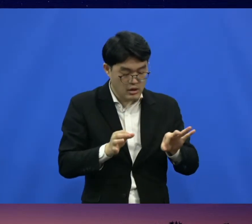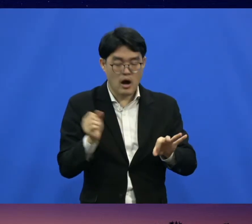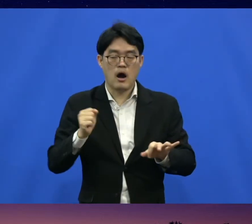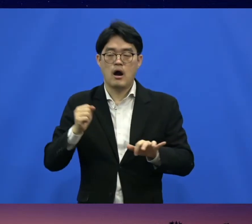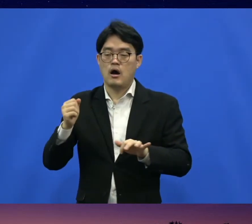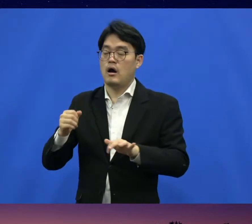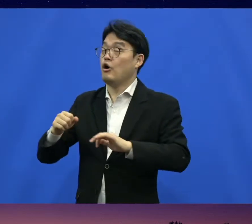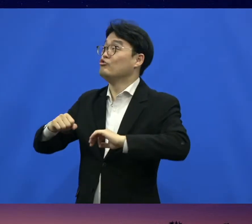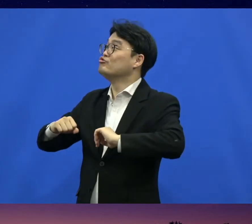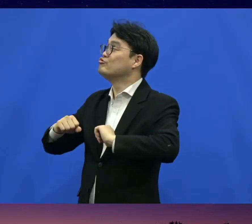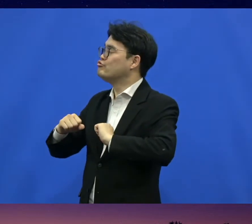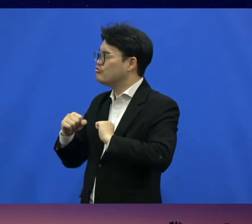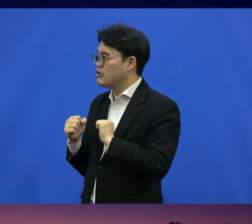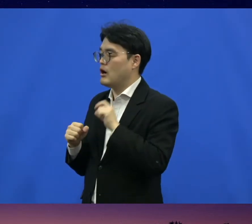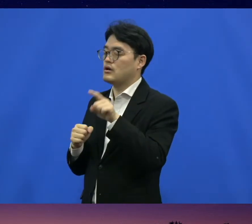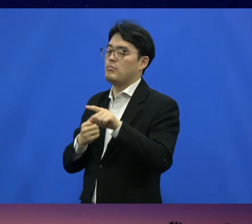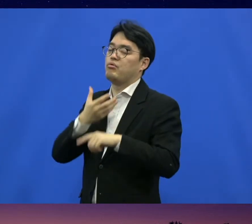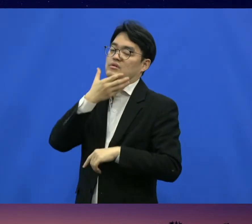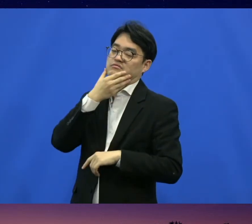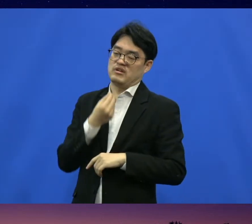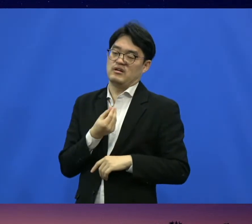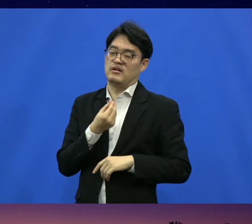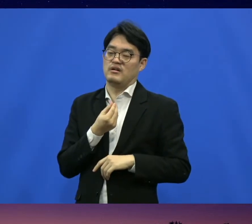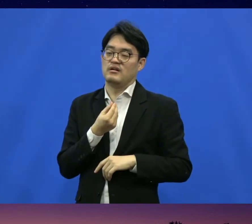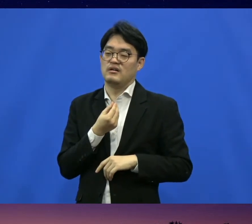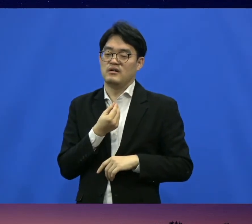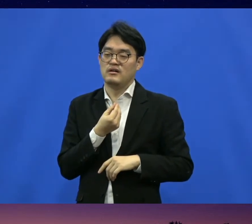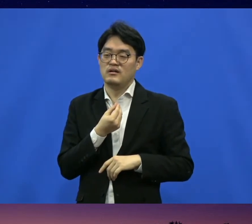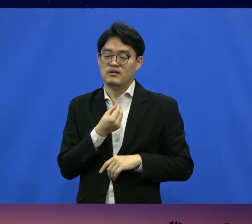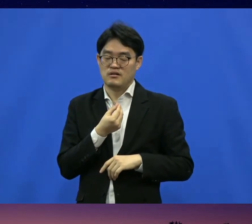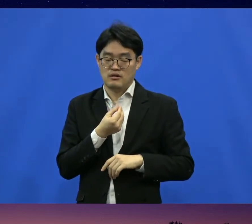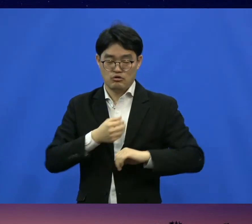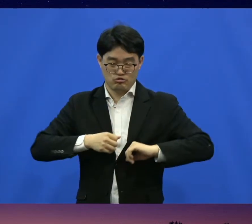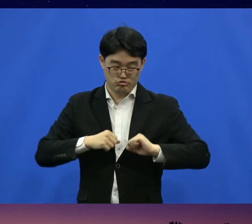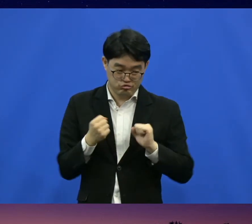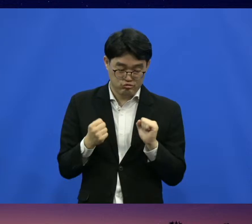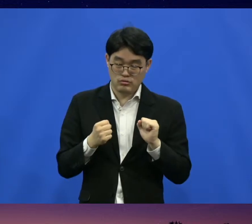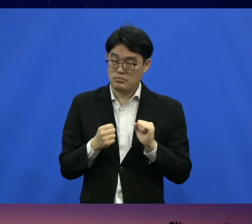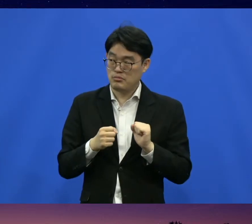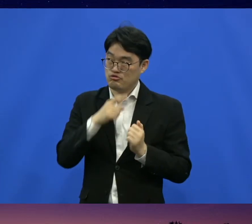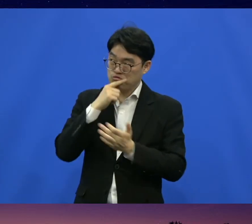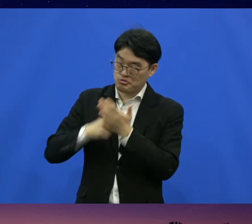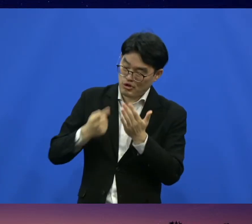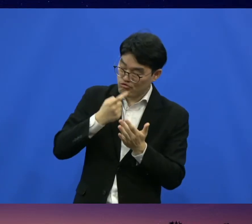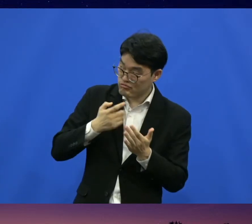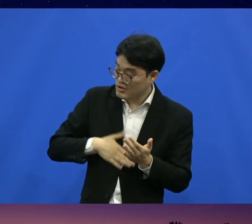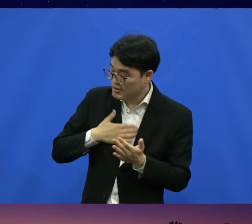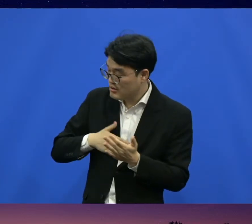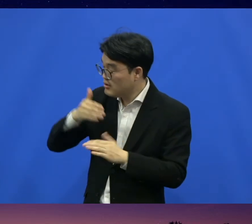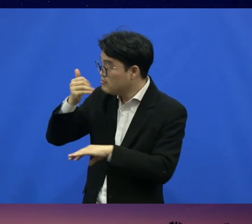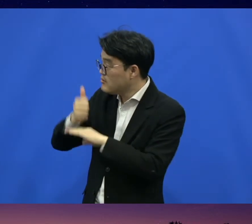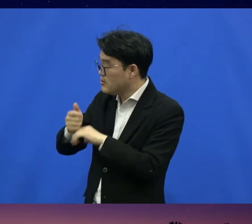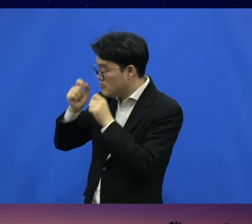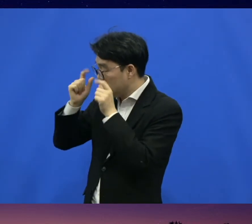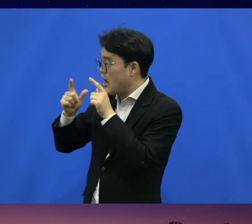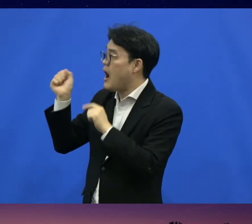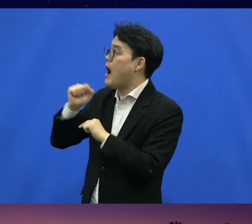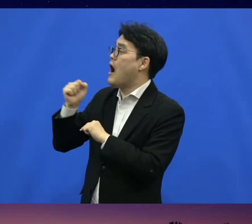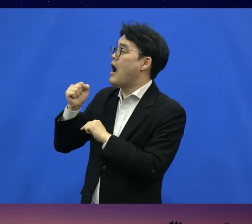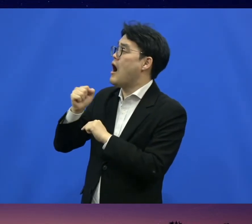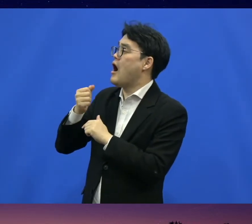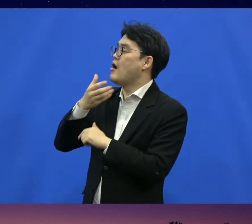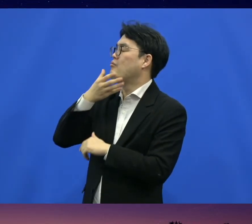순종하기 전에는 그게 모릅니다. 그러나 순종하고 난 다음에 그게 복이 숨어 있는 거죠. 여러분, 복은 감추어져 있는